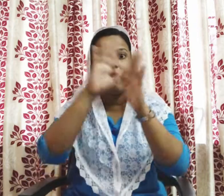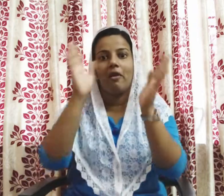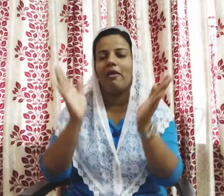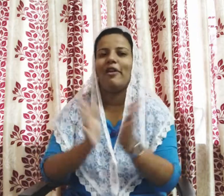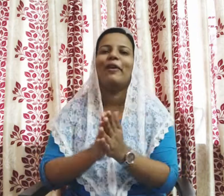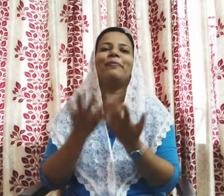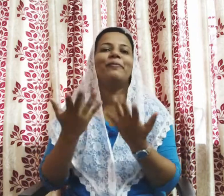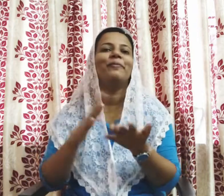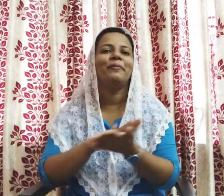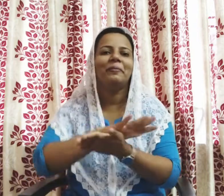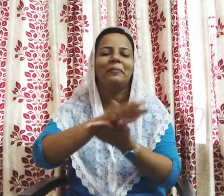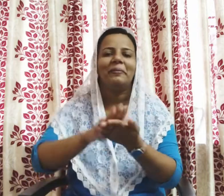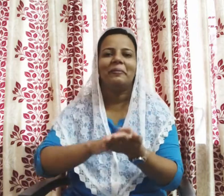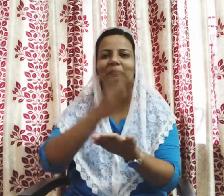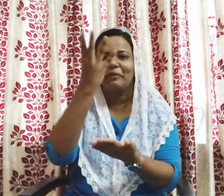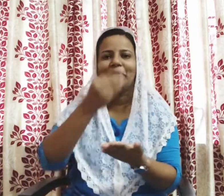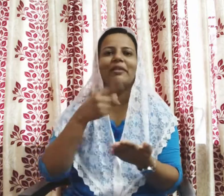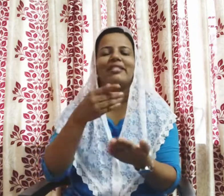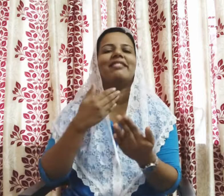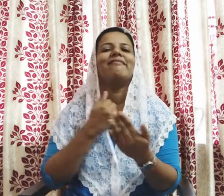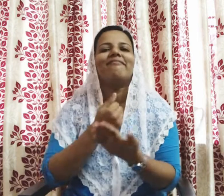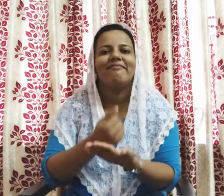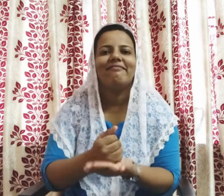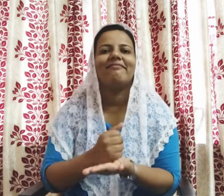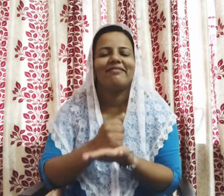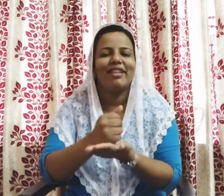എല്ലാം പരിശുദ്ധാത്മാവ് ഇൻവോൾവ് ആകാൻ തയ്യാറാകുന്നു. ആമേൻ.